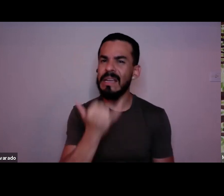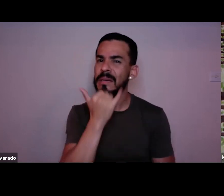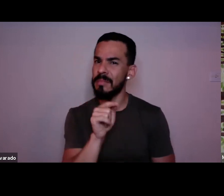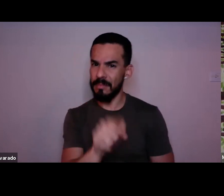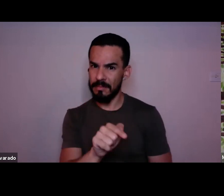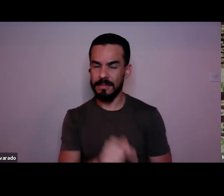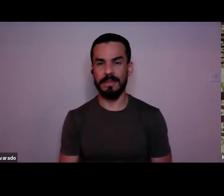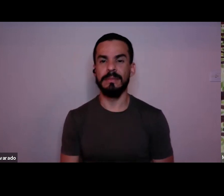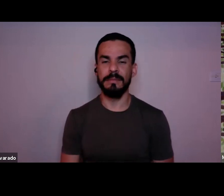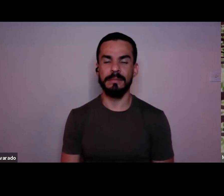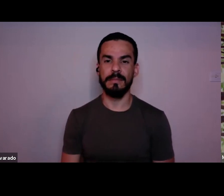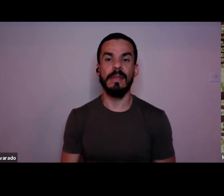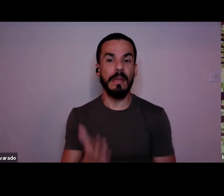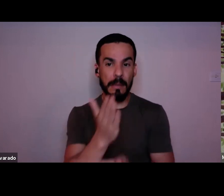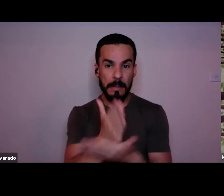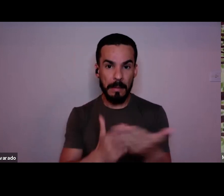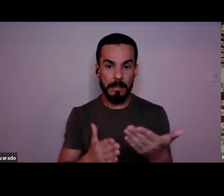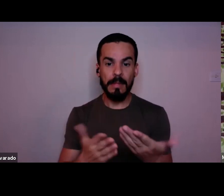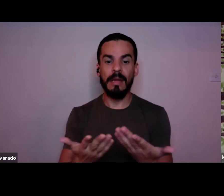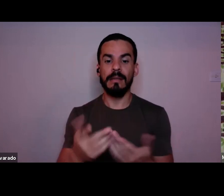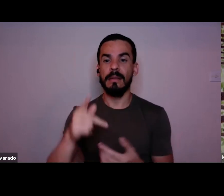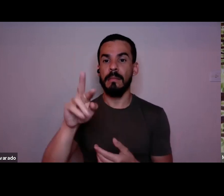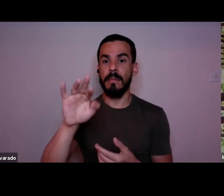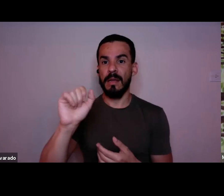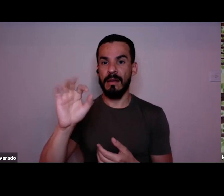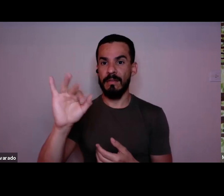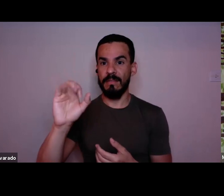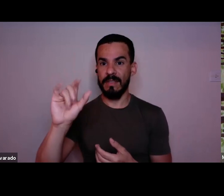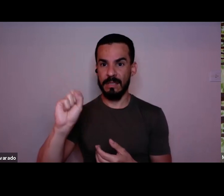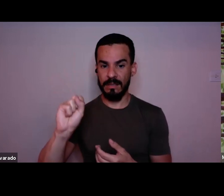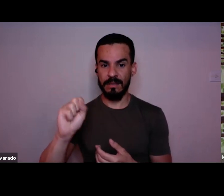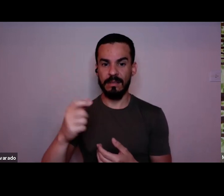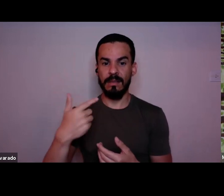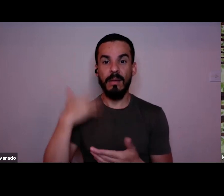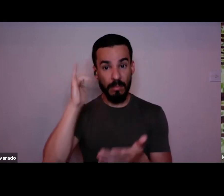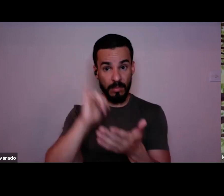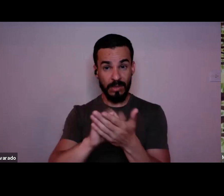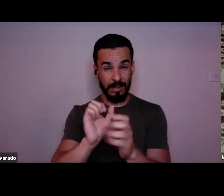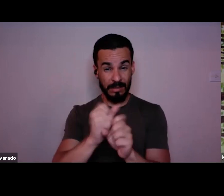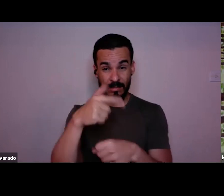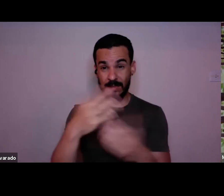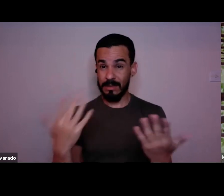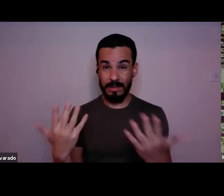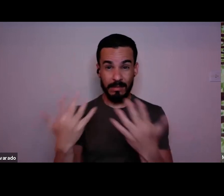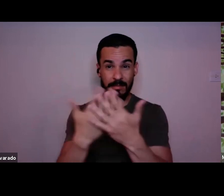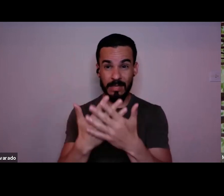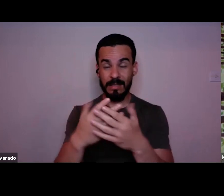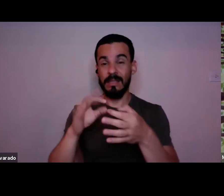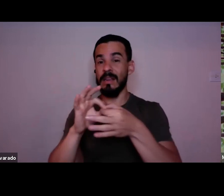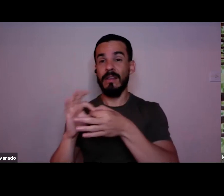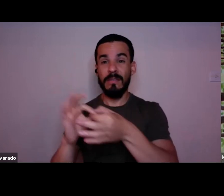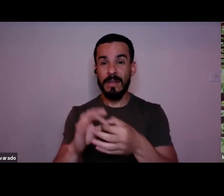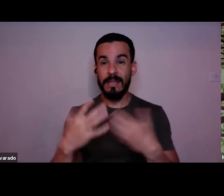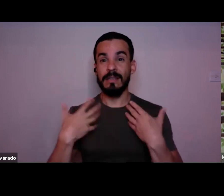son parte de las parafilias que que por eso hacemos esta mezcla entre redes y Salud Mental